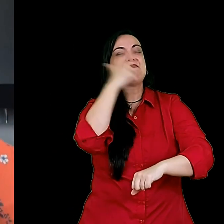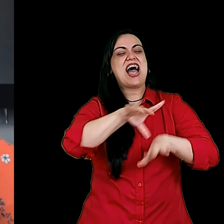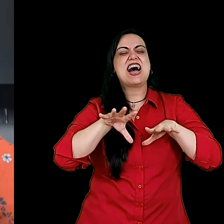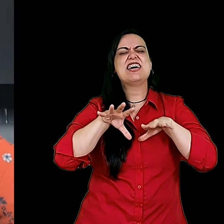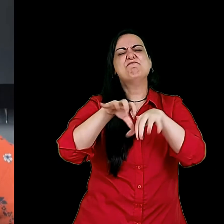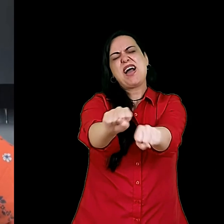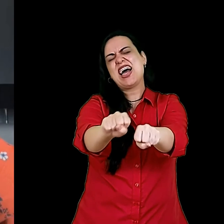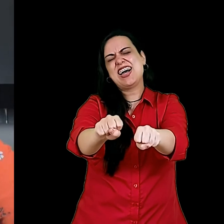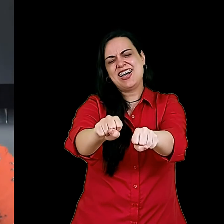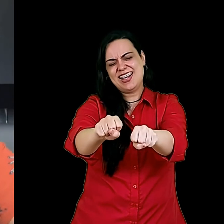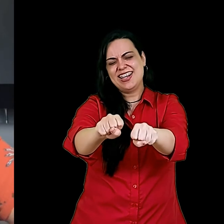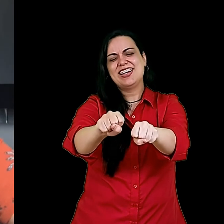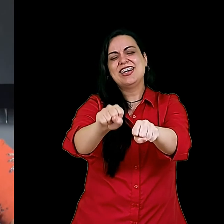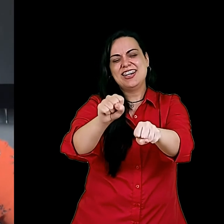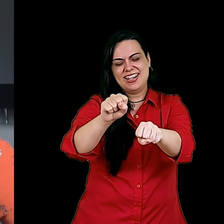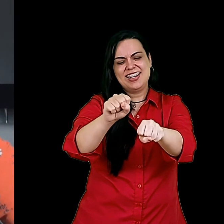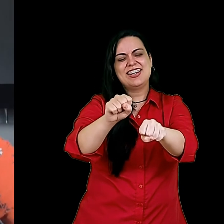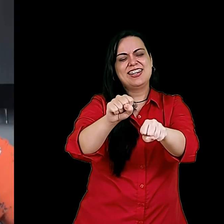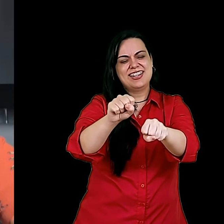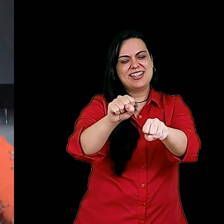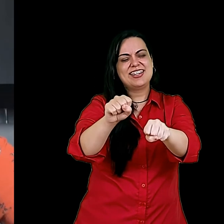propósito.